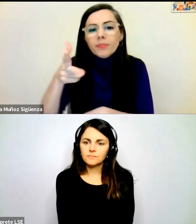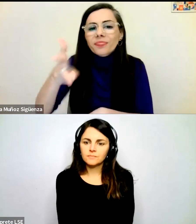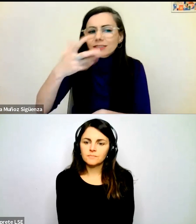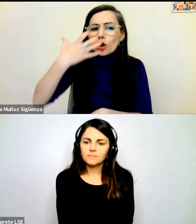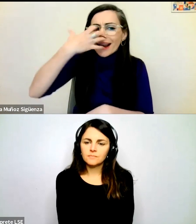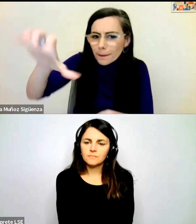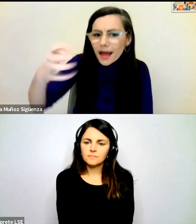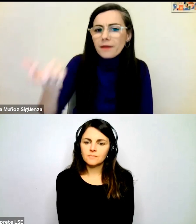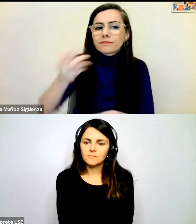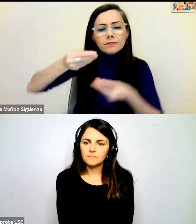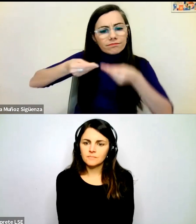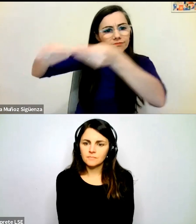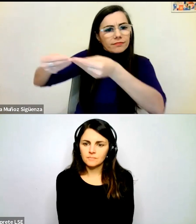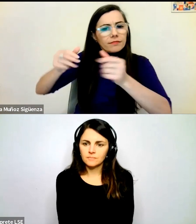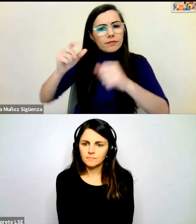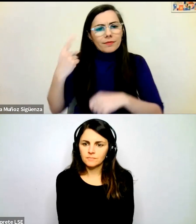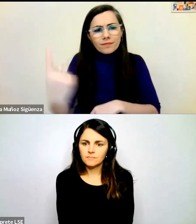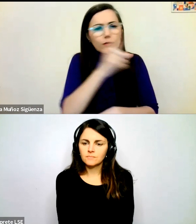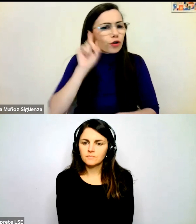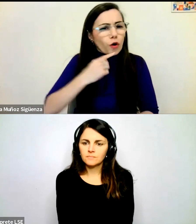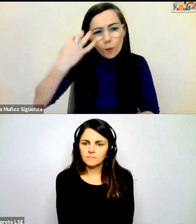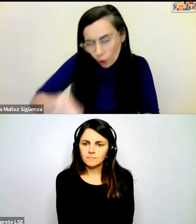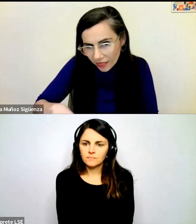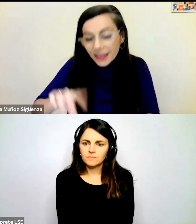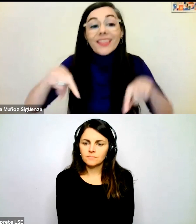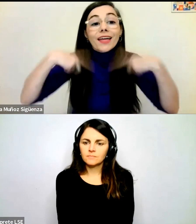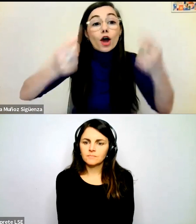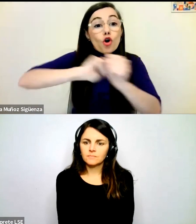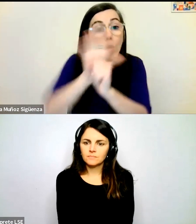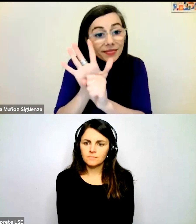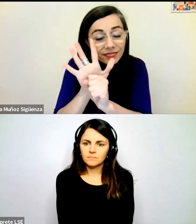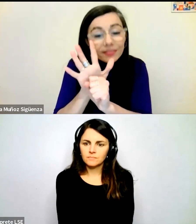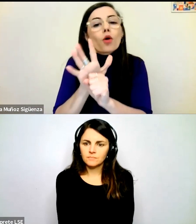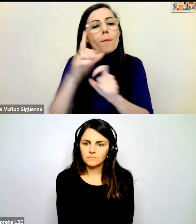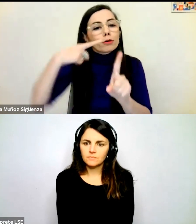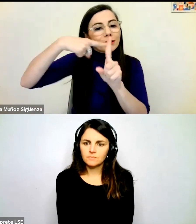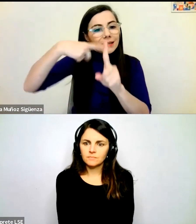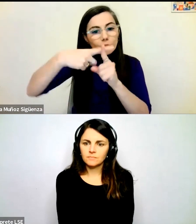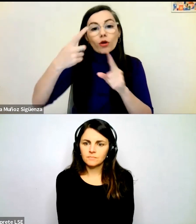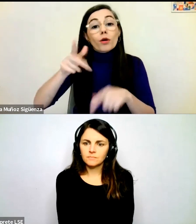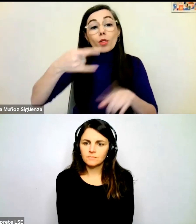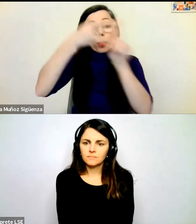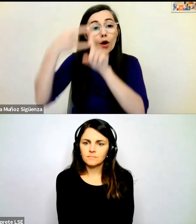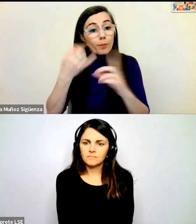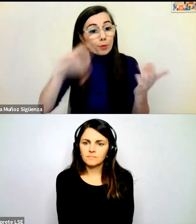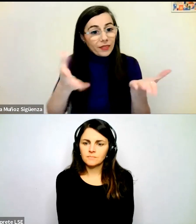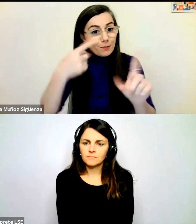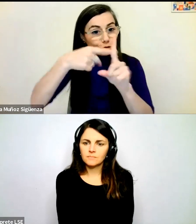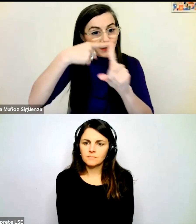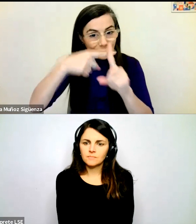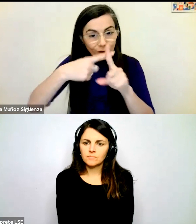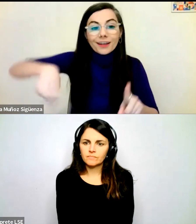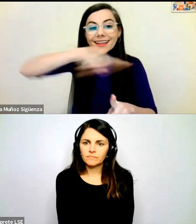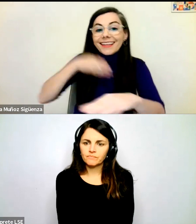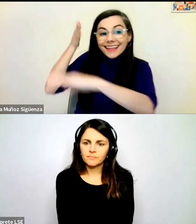lo realizábamos yendo a dar charlas por las diferentes asociaciones y, bueno, pues os explicábamos a las personas sordas que podíais hacer este